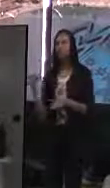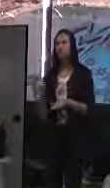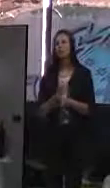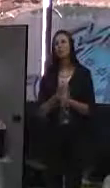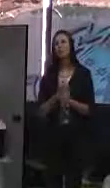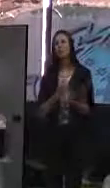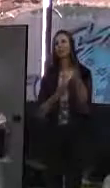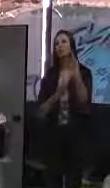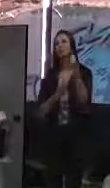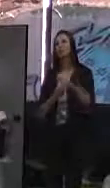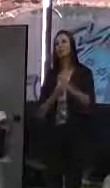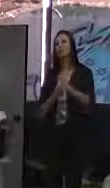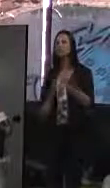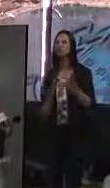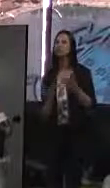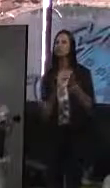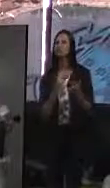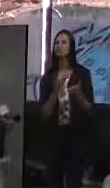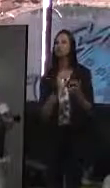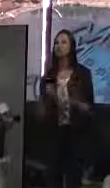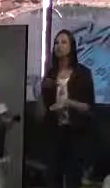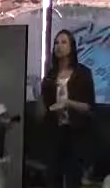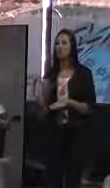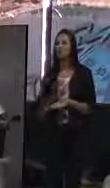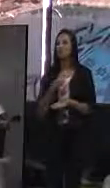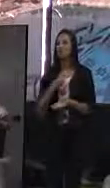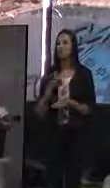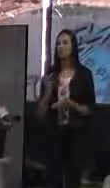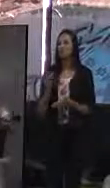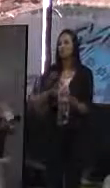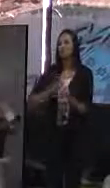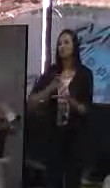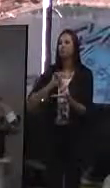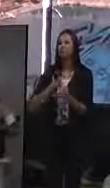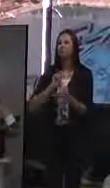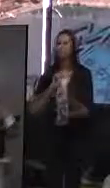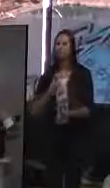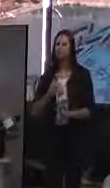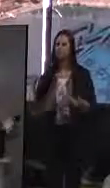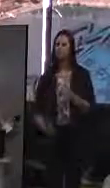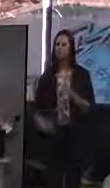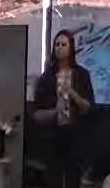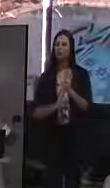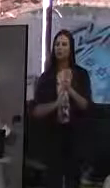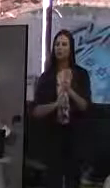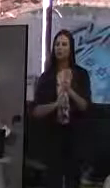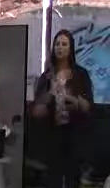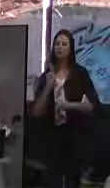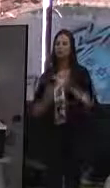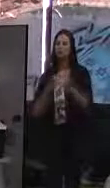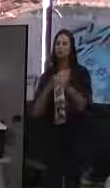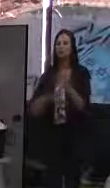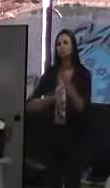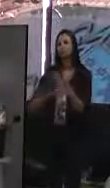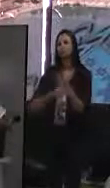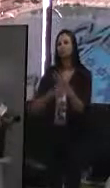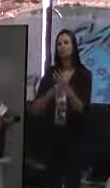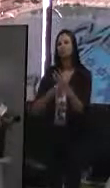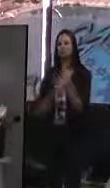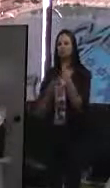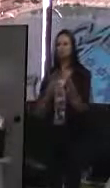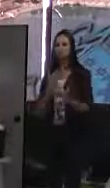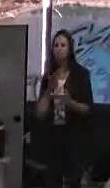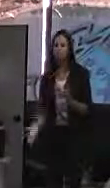perdeu. Nós temos a obrigação aqui, como representante do povo, brigar para que não perca o que está